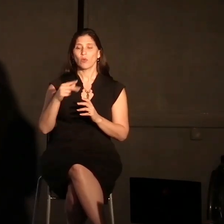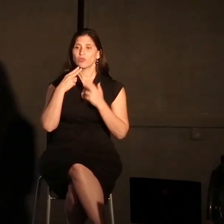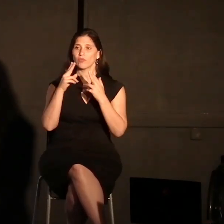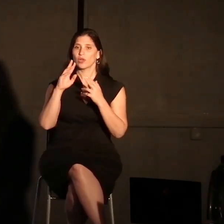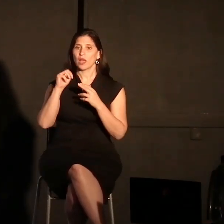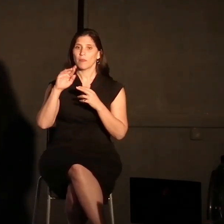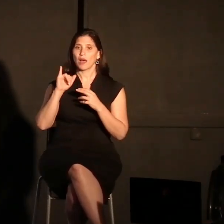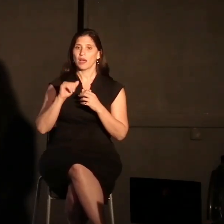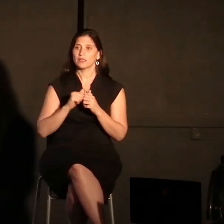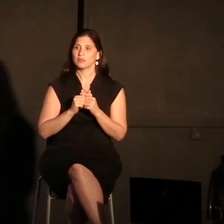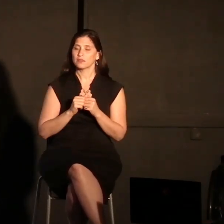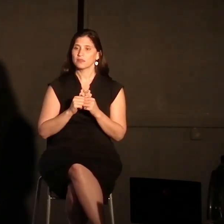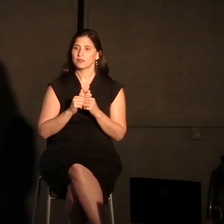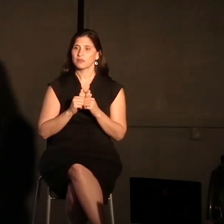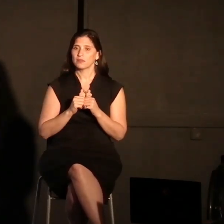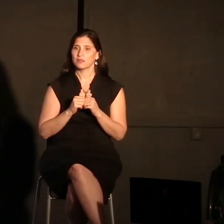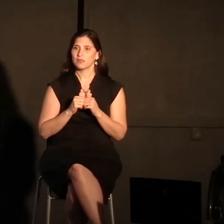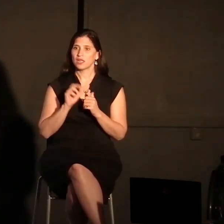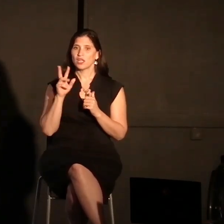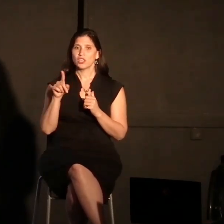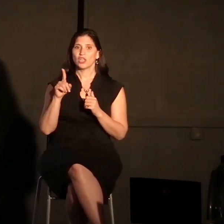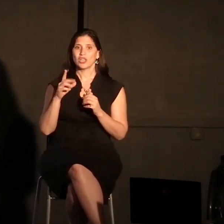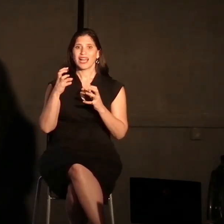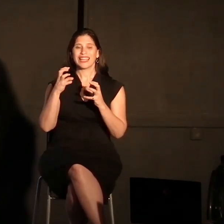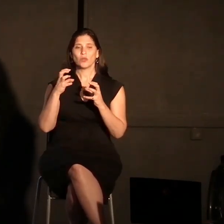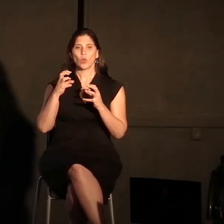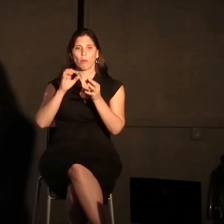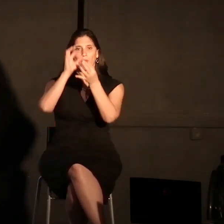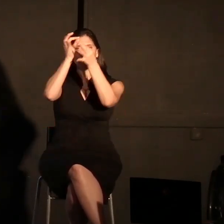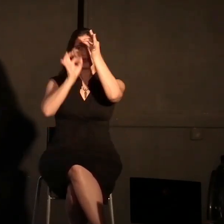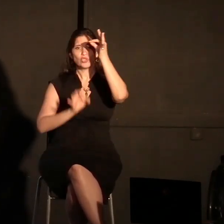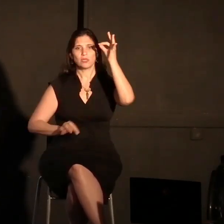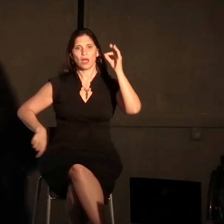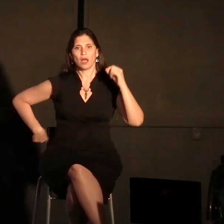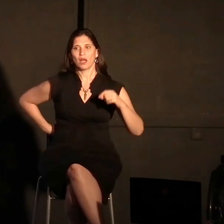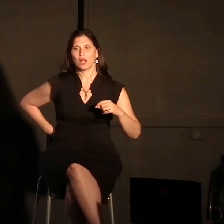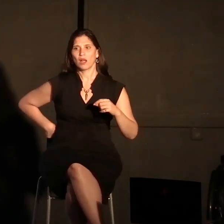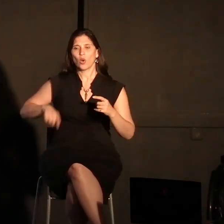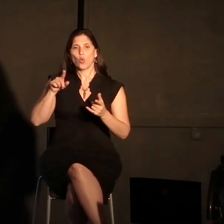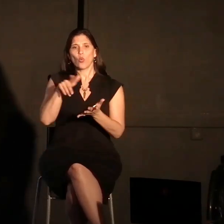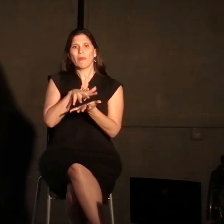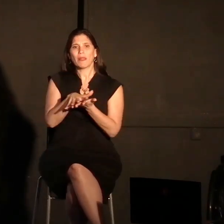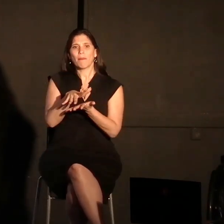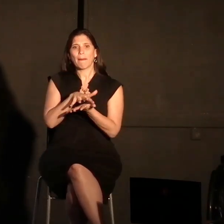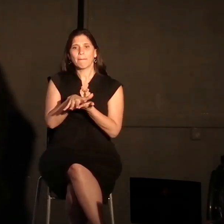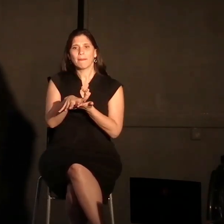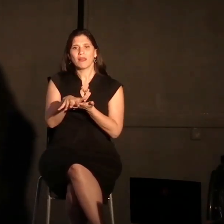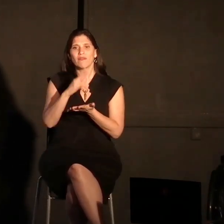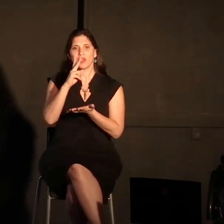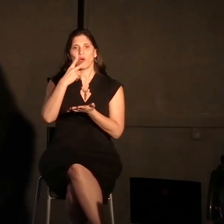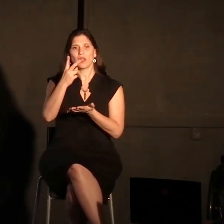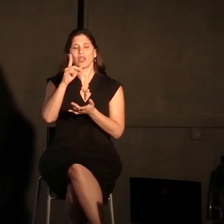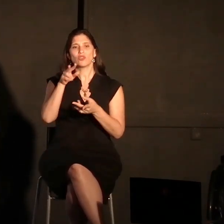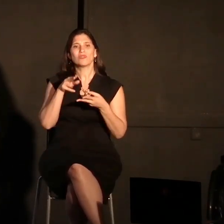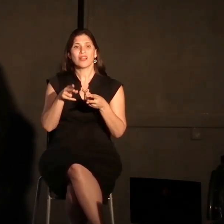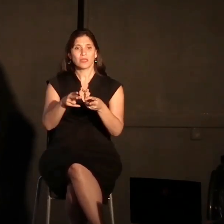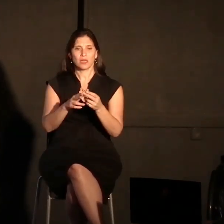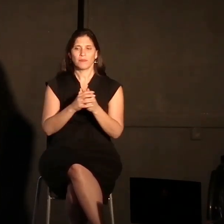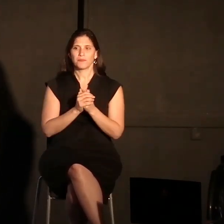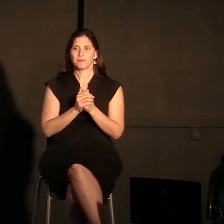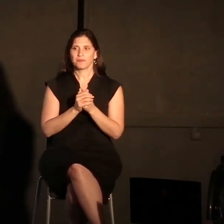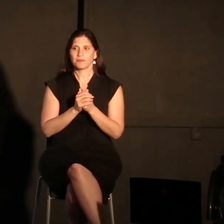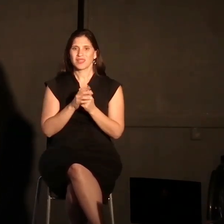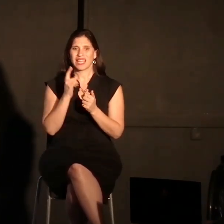mri ויש לך גידול בעמוד שדרה הוא מדמם וככל הנראה שהוא סרטני